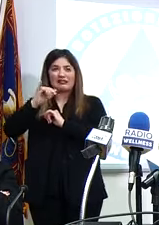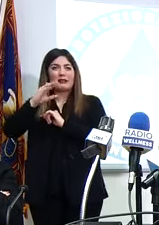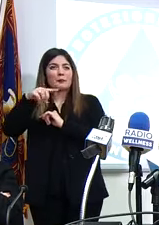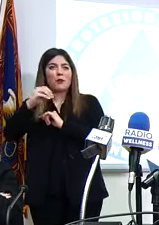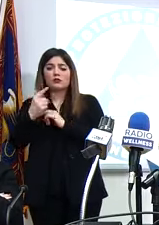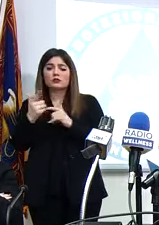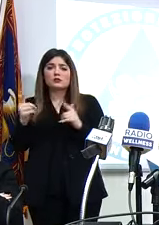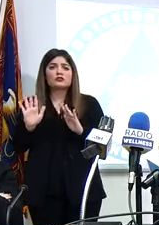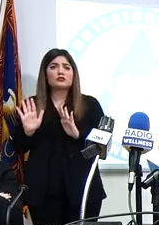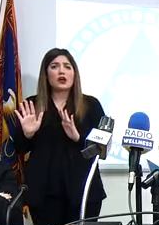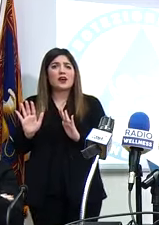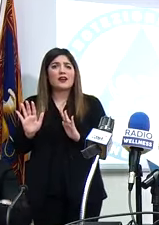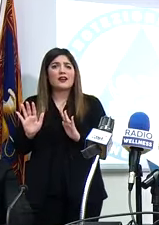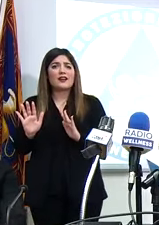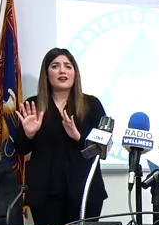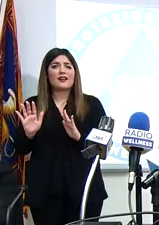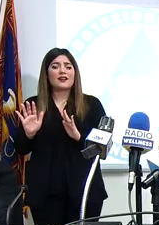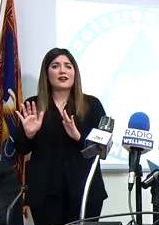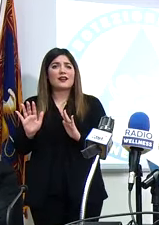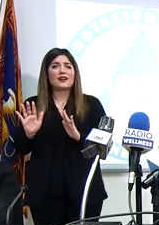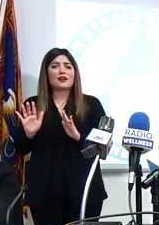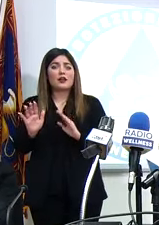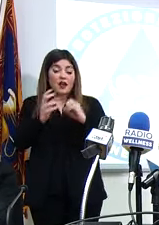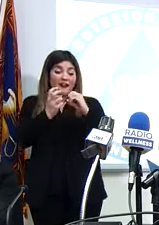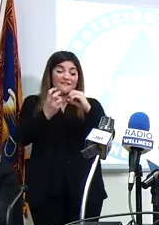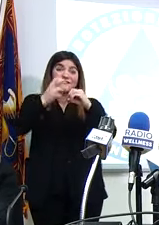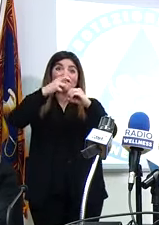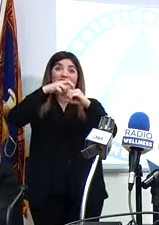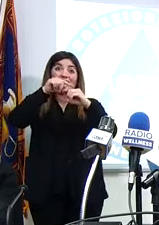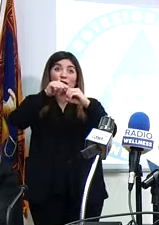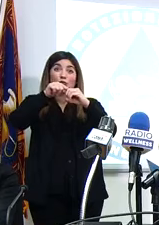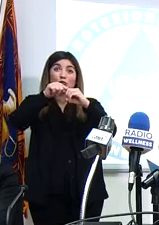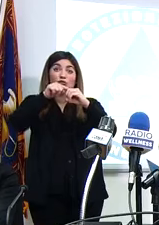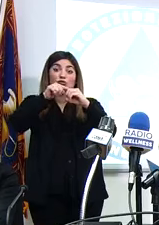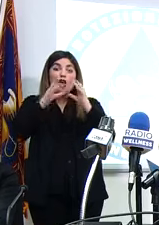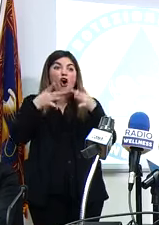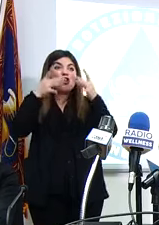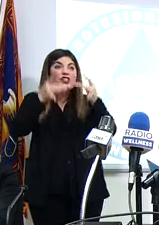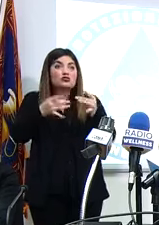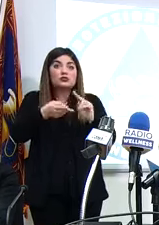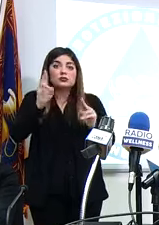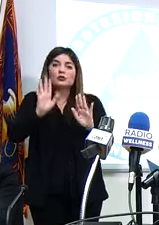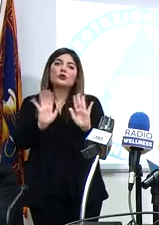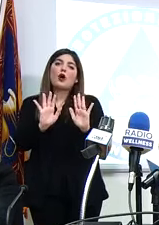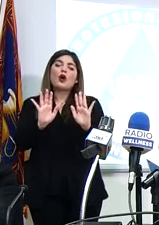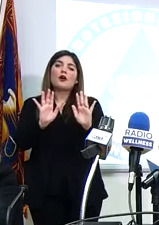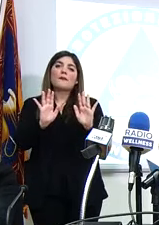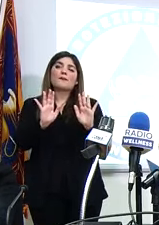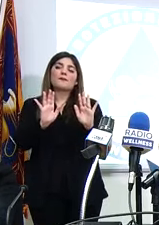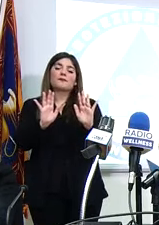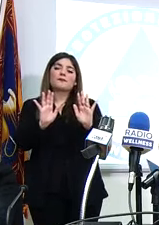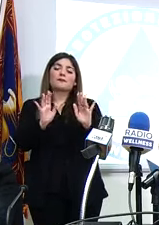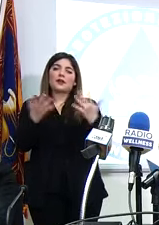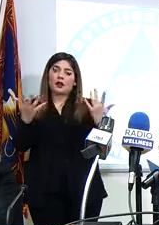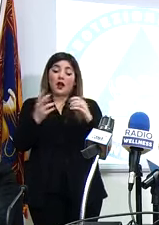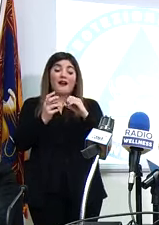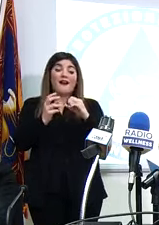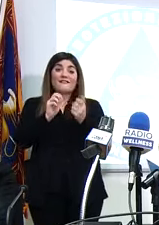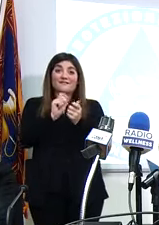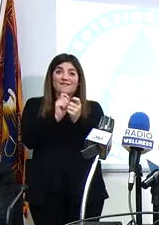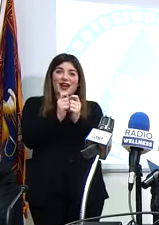caratterizzati perché questi virus sono più contagiosi. Sì, c'è un'interpretazione, ve la dico subito. Allora, la variante inglese